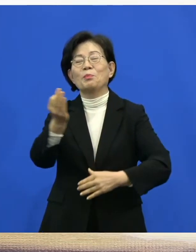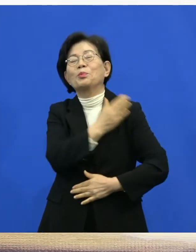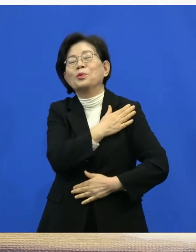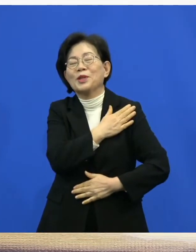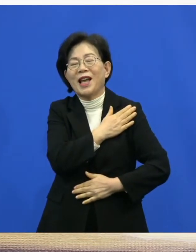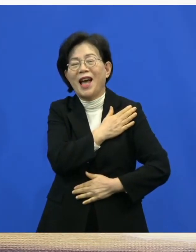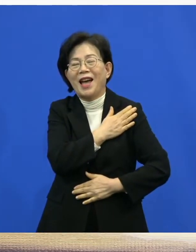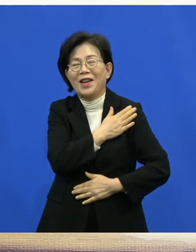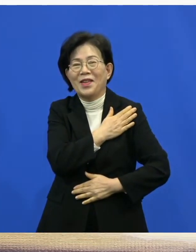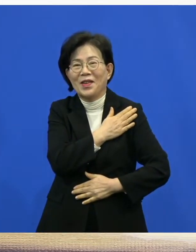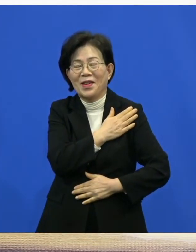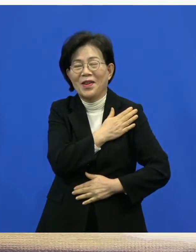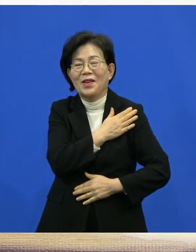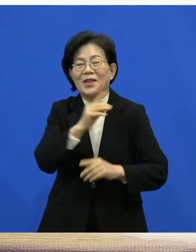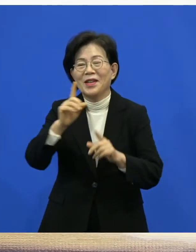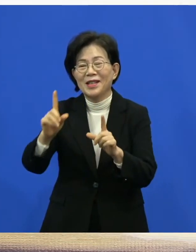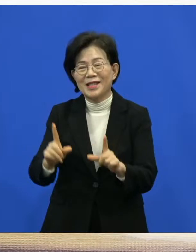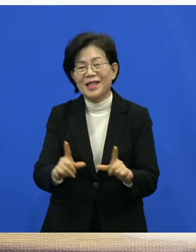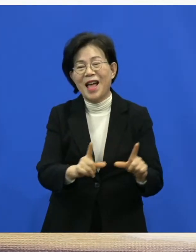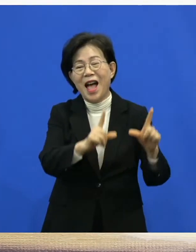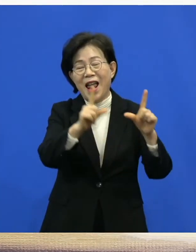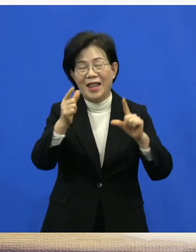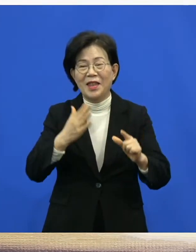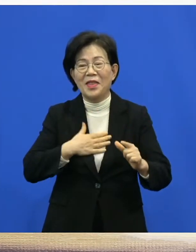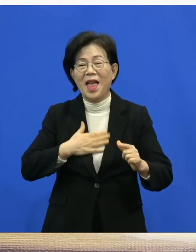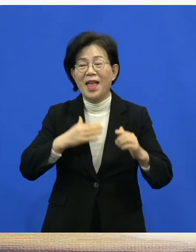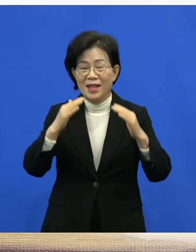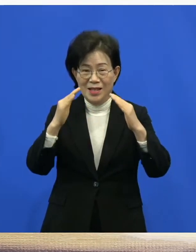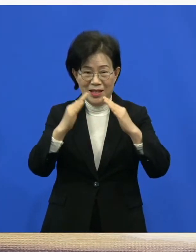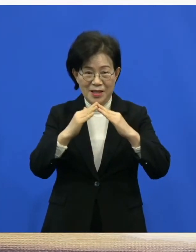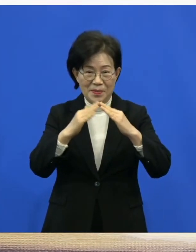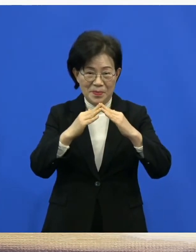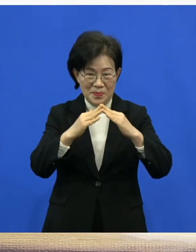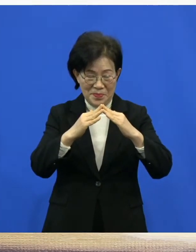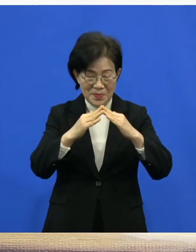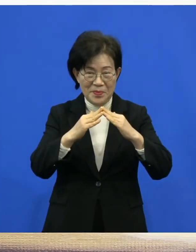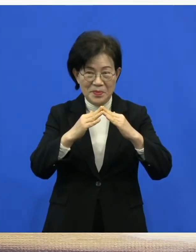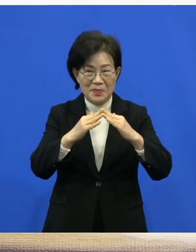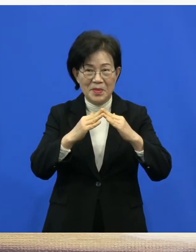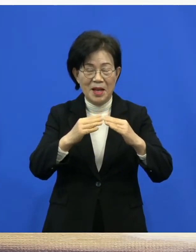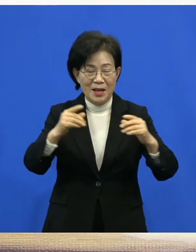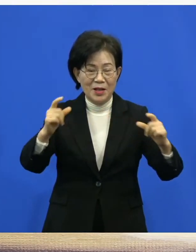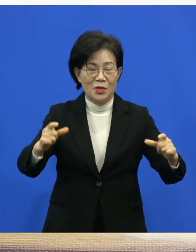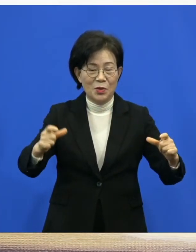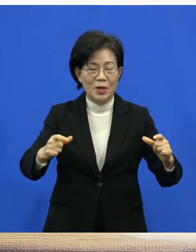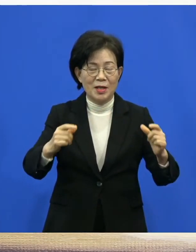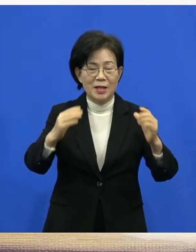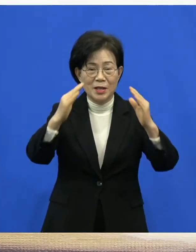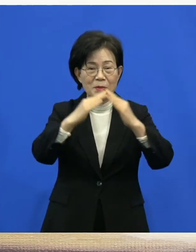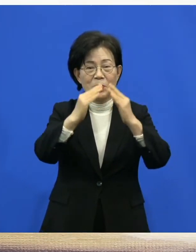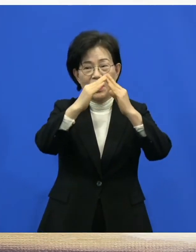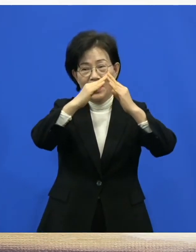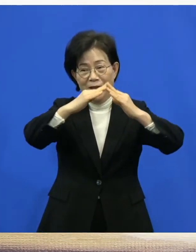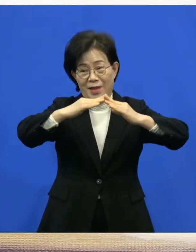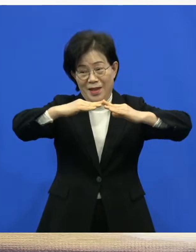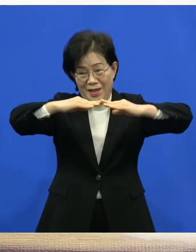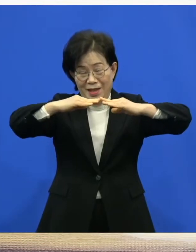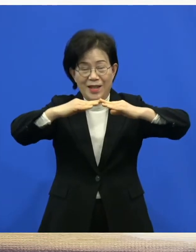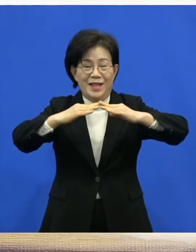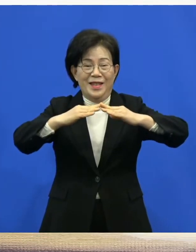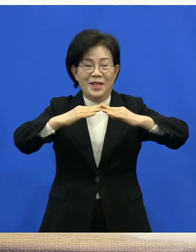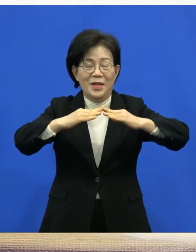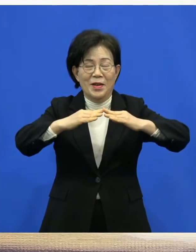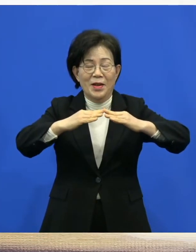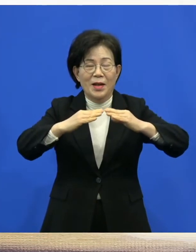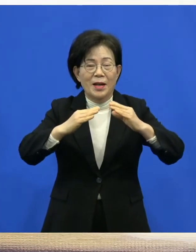그 동네에서 제일 잘 나가는 잘 살던 집이었어요. 우리 집이 그 동네는 제일 큰 집이고 집이 한 채가 아니라 여러 채가 있어요.